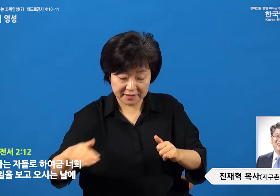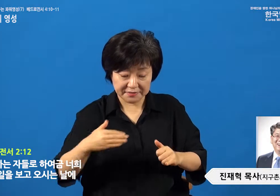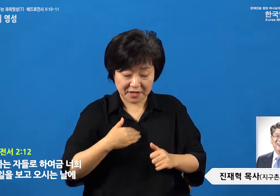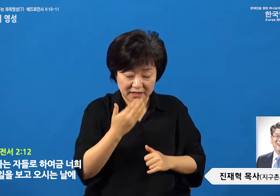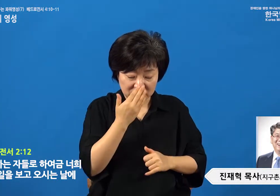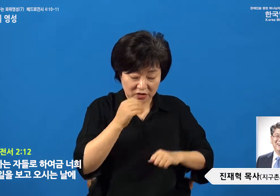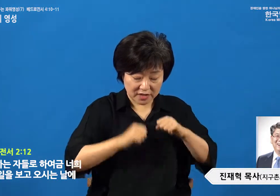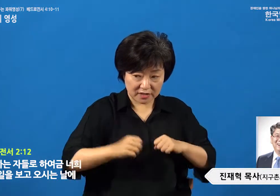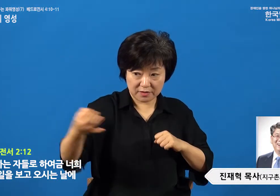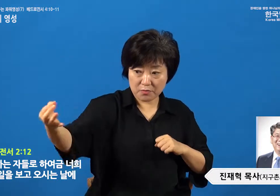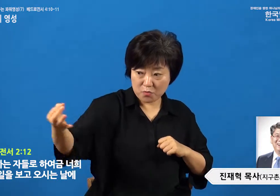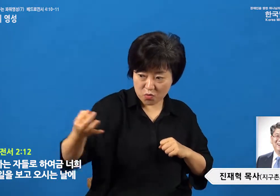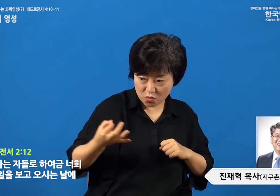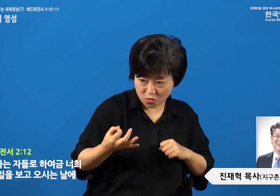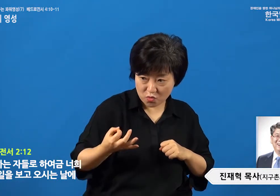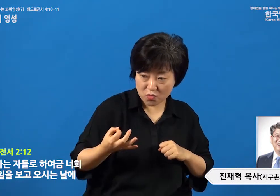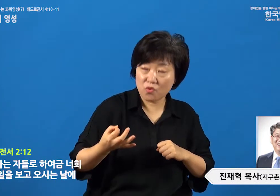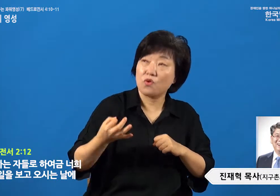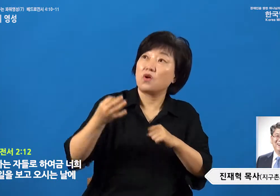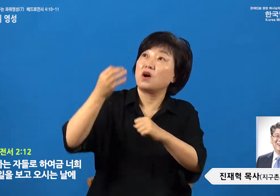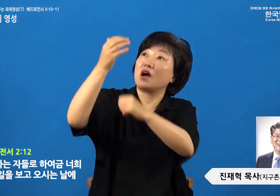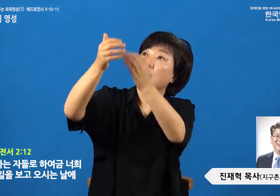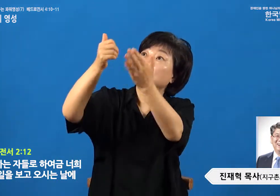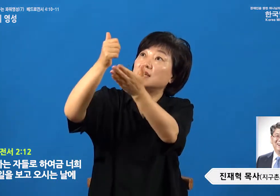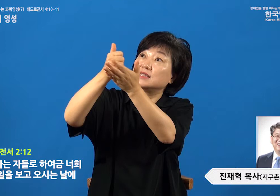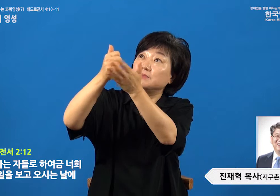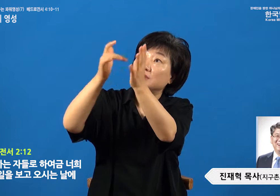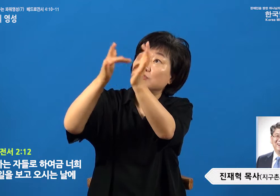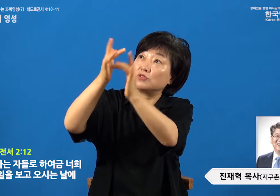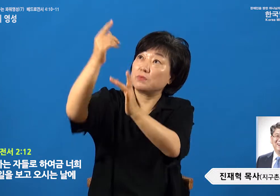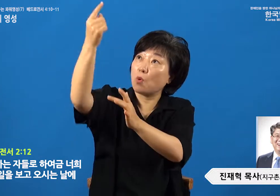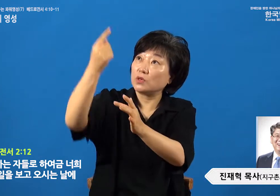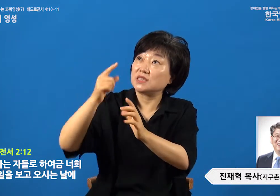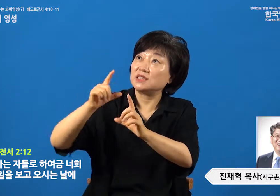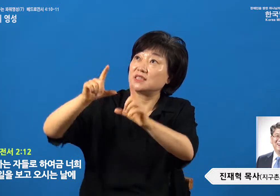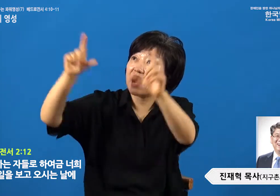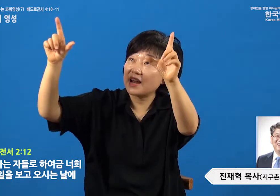보고 오시는 날에 하나님께 영광을 돌리게